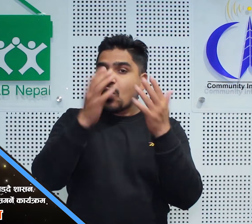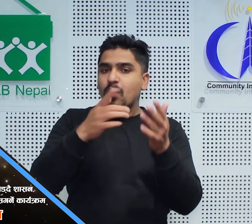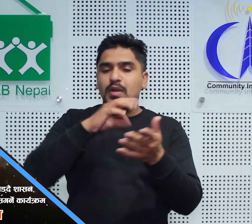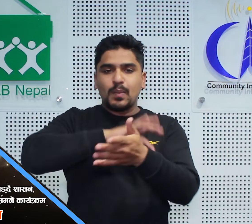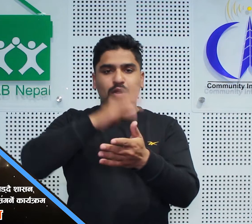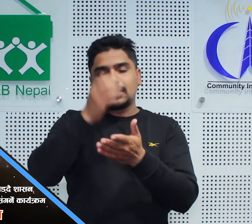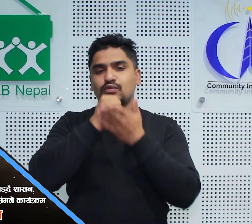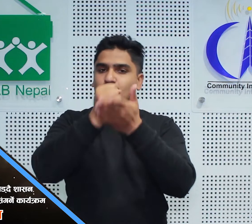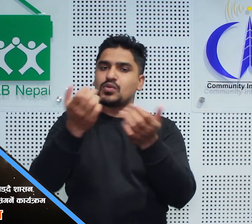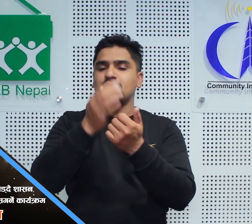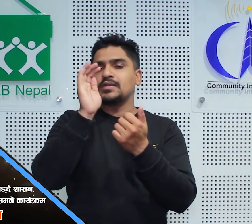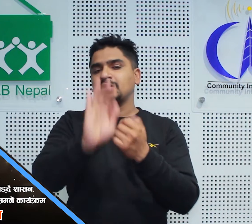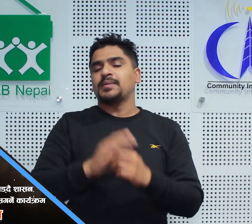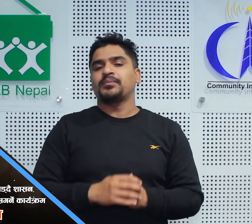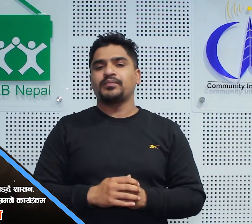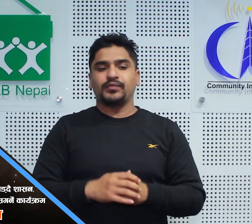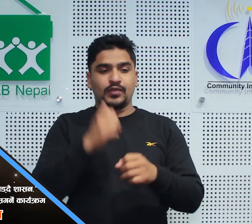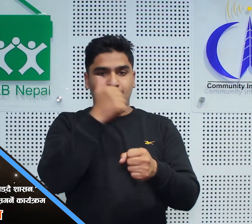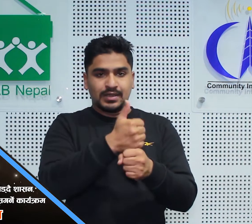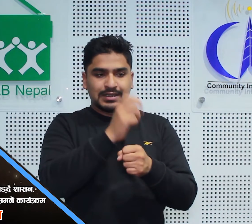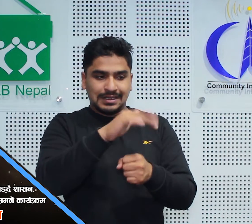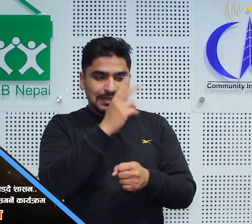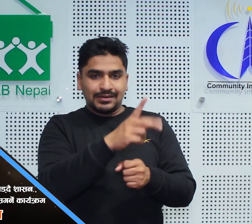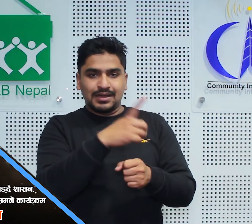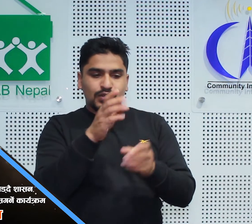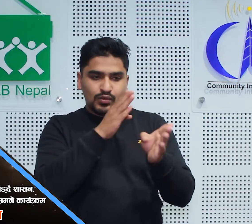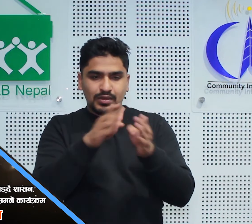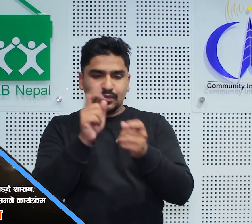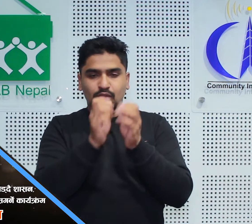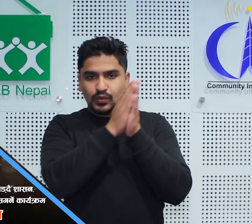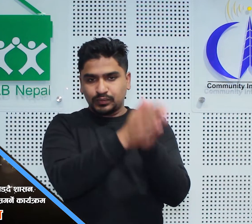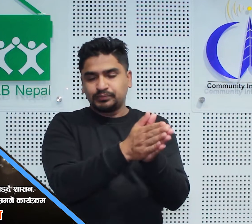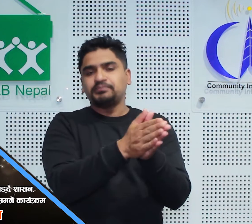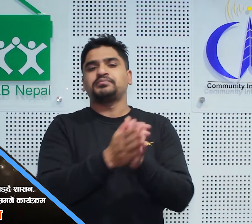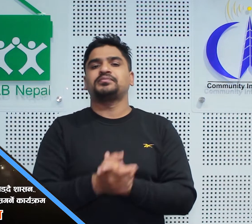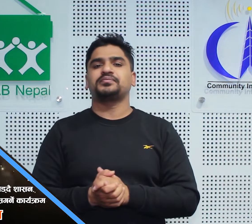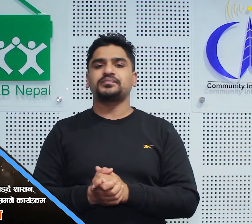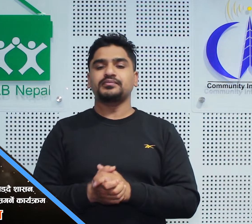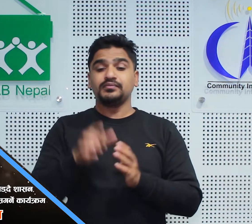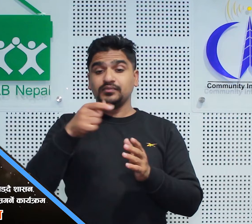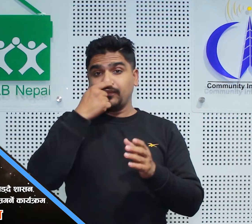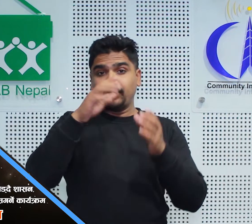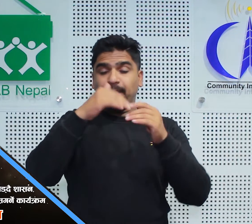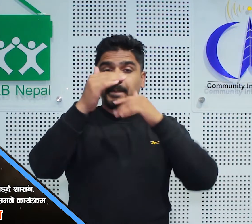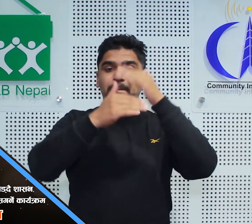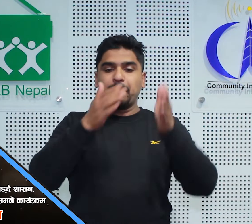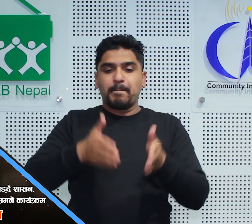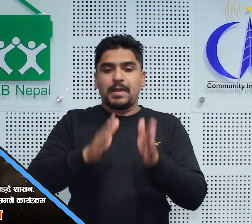प्रदेशले सहयोग गर्न सक्छ। अध्यक्षज्यूलाई त्यसका लागि योजना बनाउन आग्रह गरे। अब यो गाउँलाई विकासको बाटोमा अघि